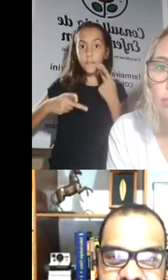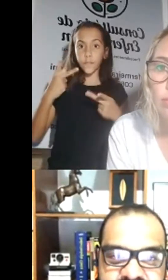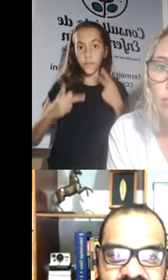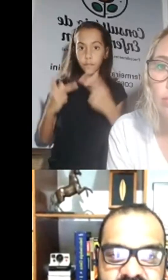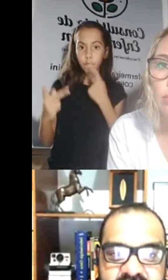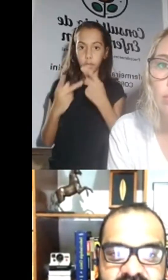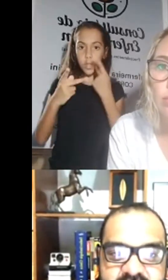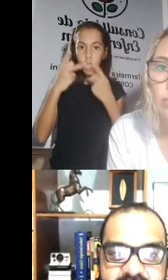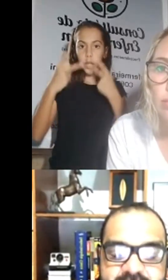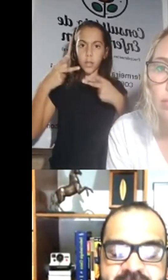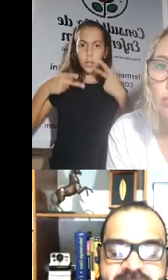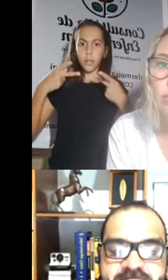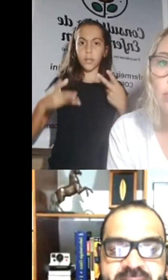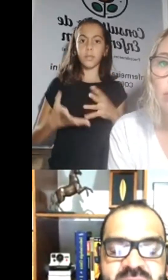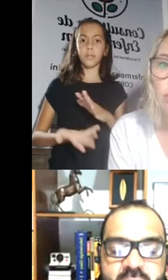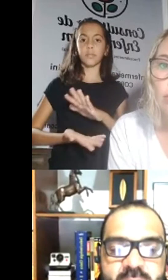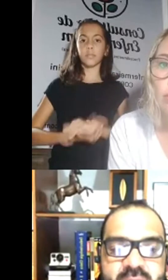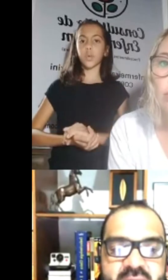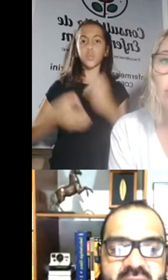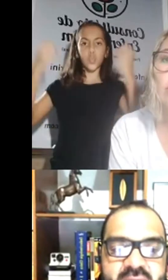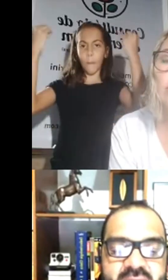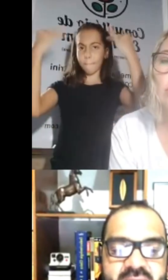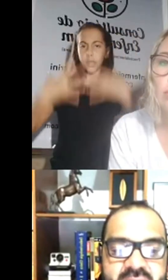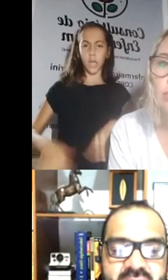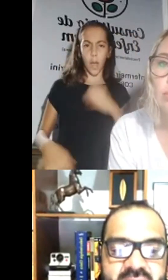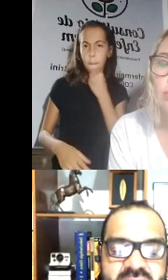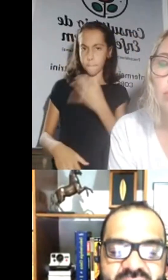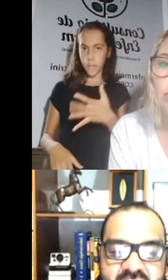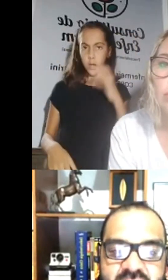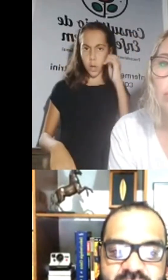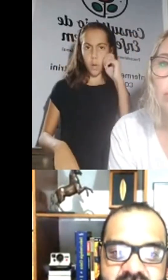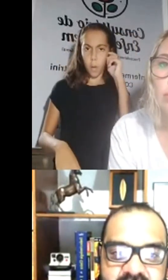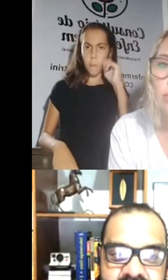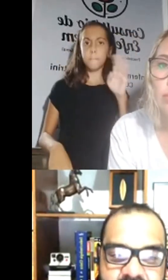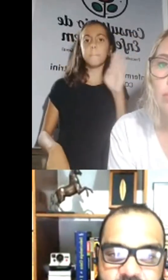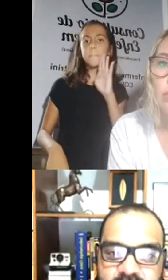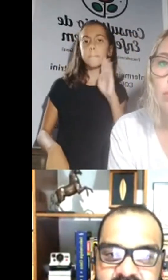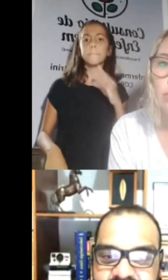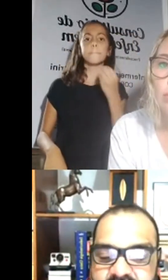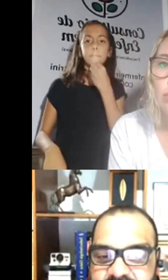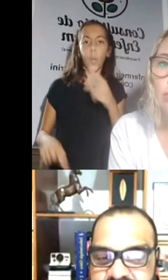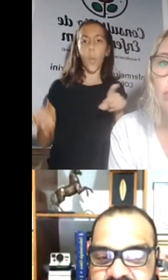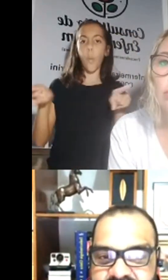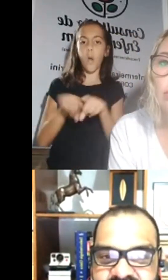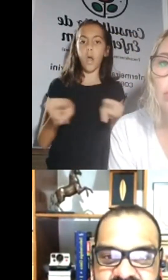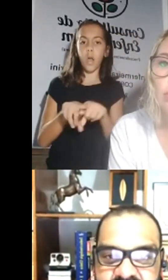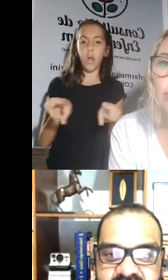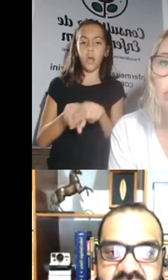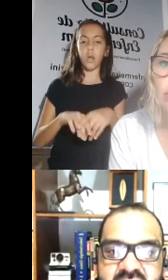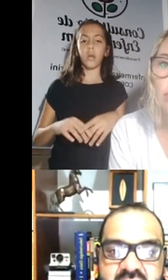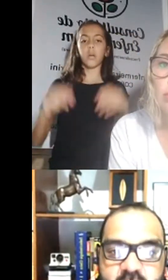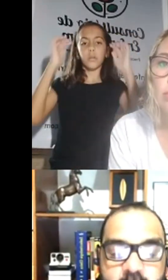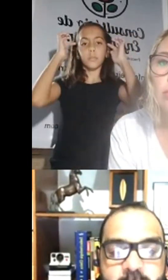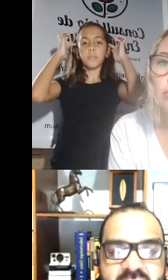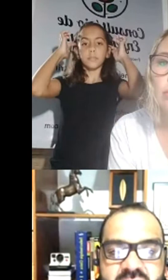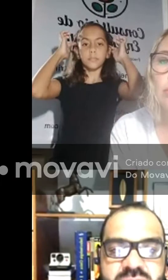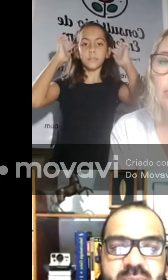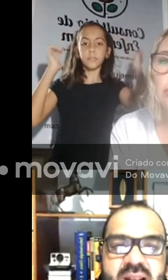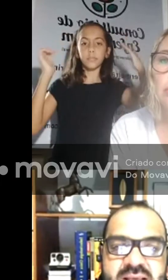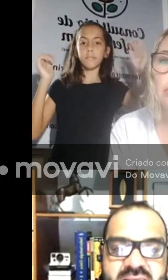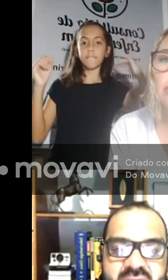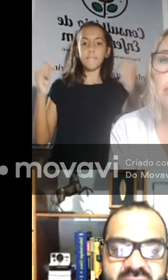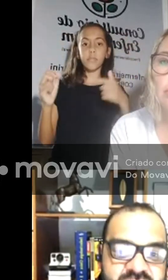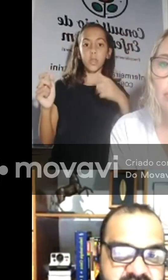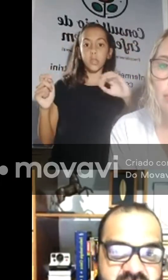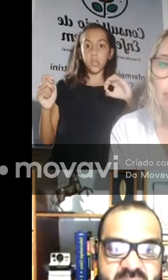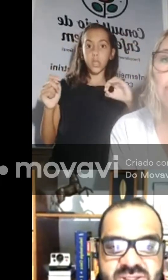coisa que a gente está falando aqui. Então, ele está falando que na época, na década de 70, como o padrão de